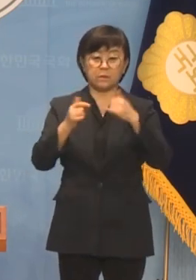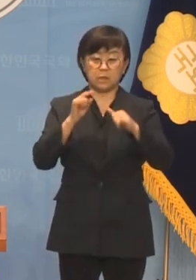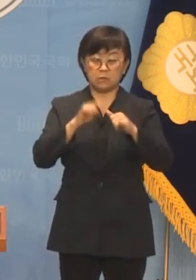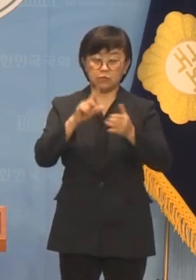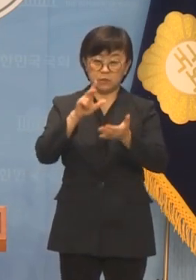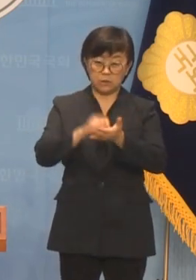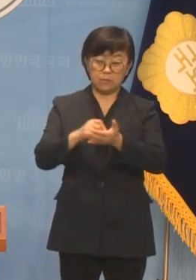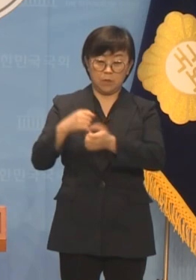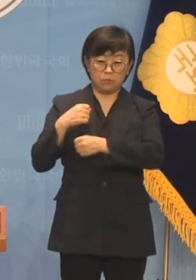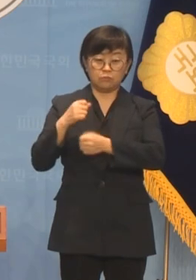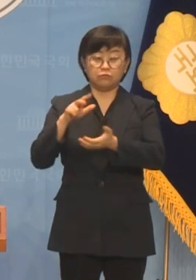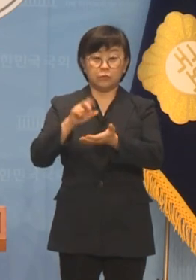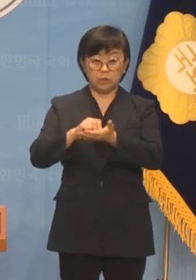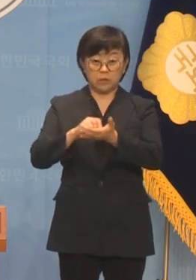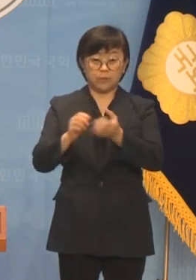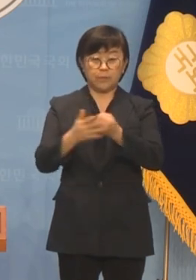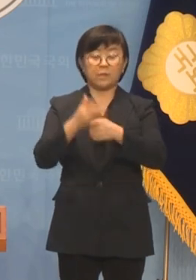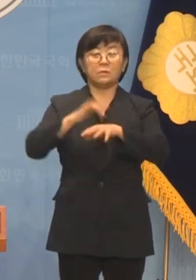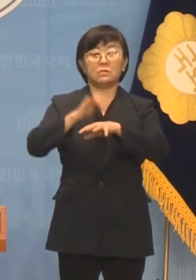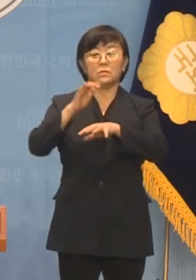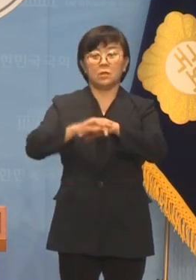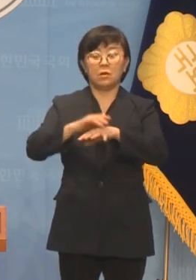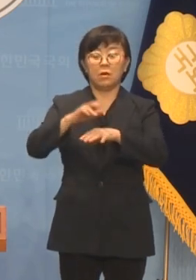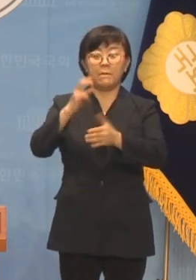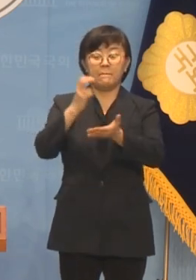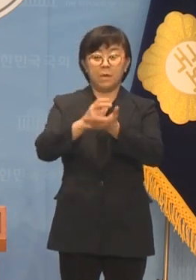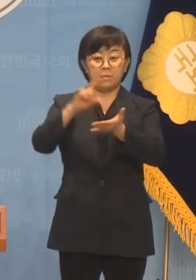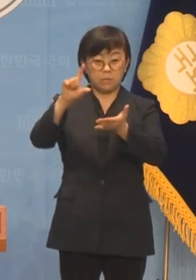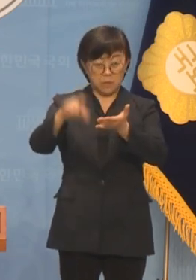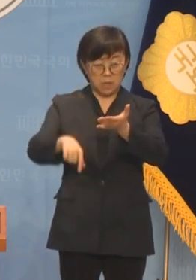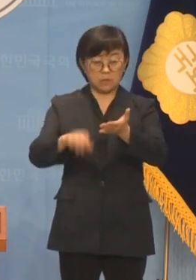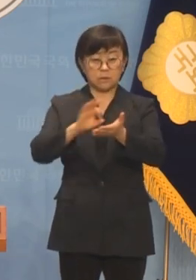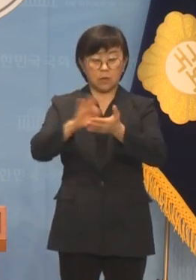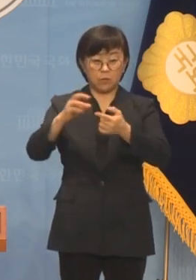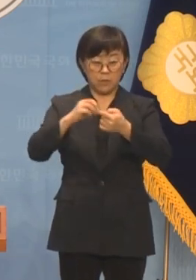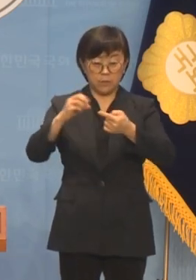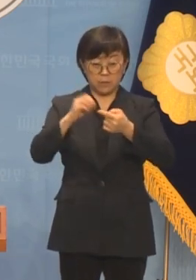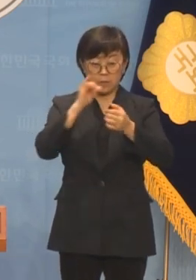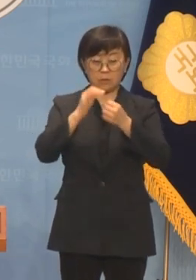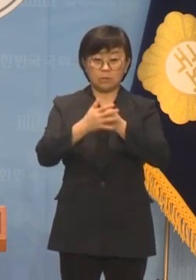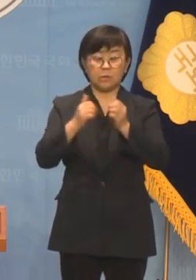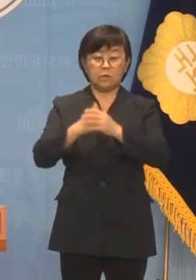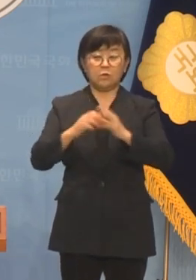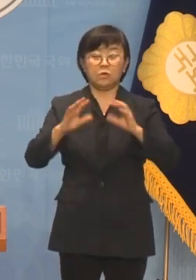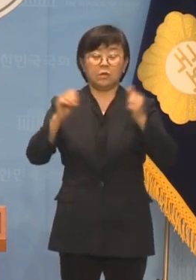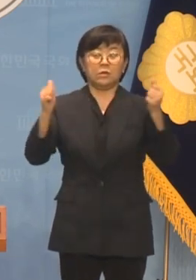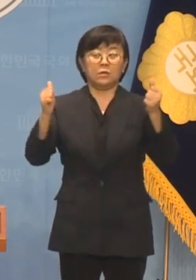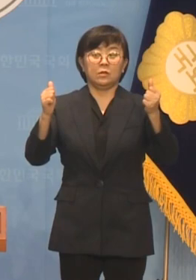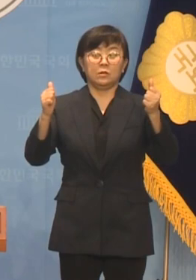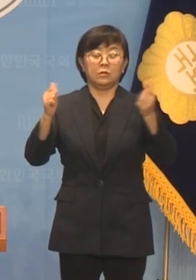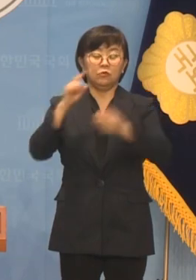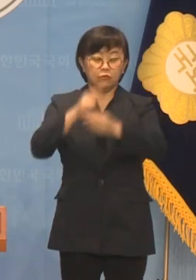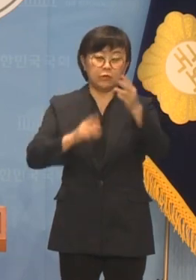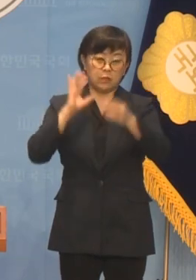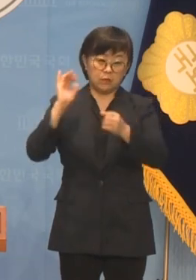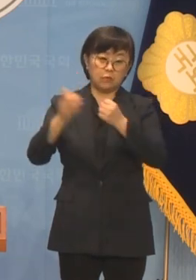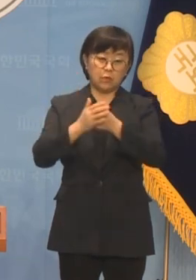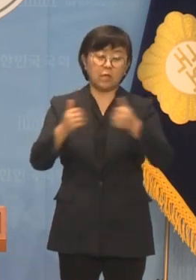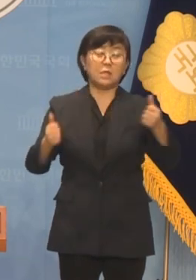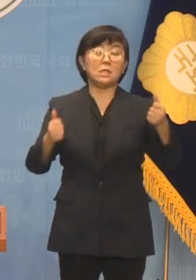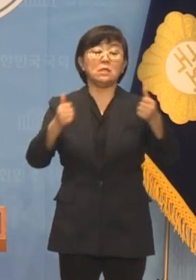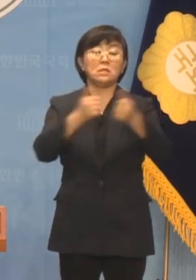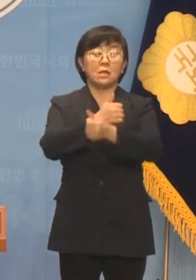문제, 상습적인 법인카드 쪼개기까지 윤석열 대통령의 인사 참사는 끝날 줄을 모릅니다.